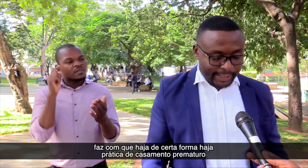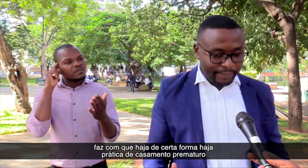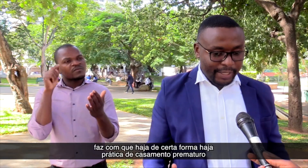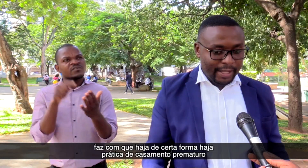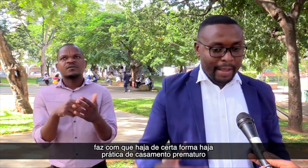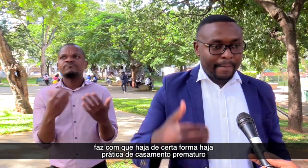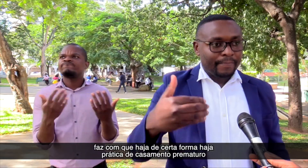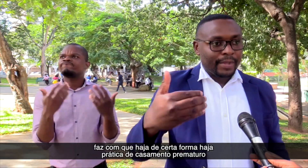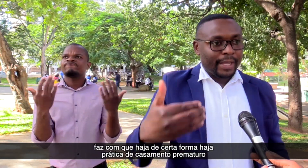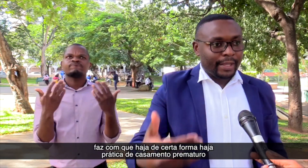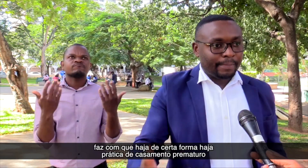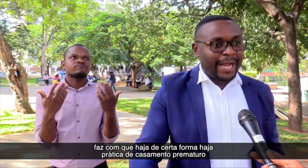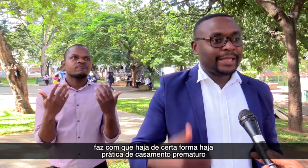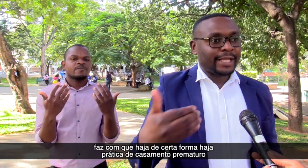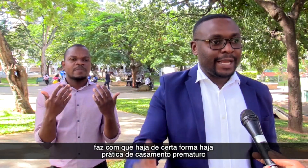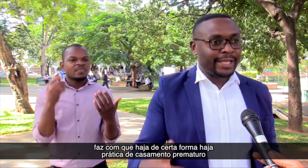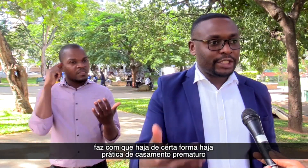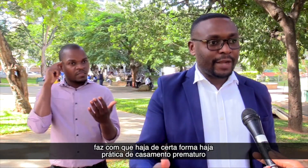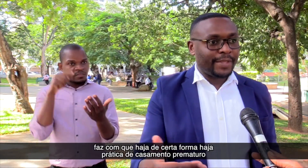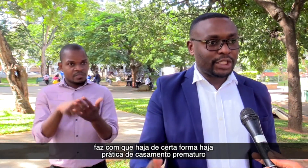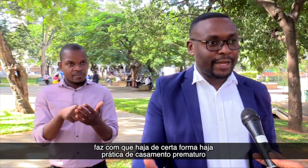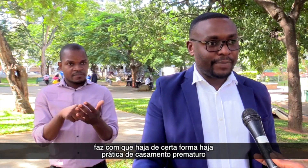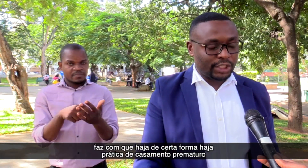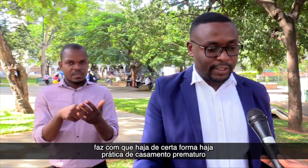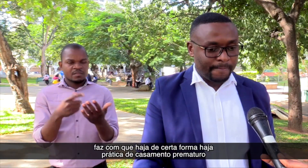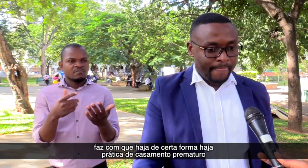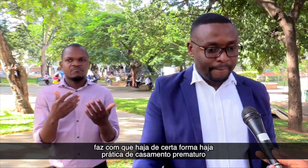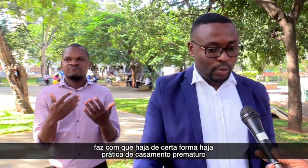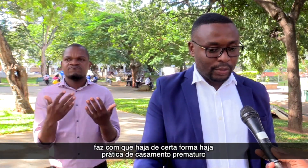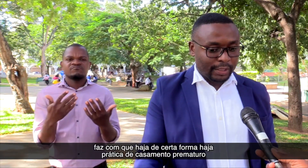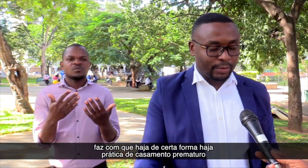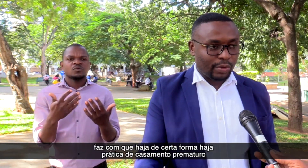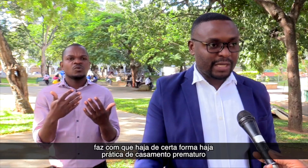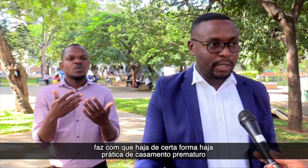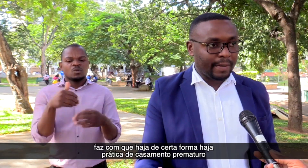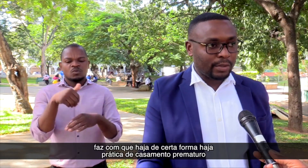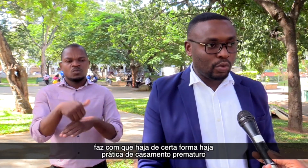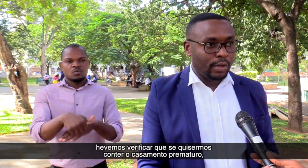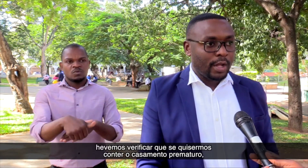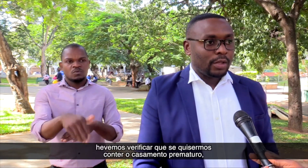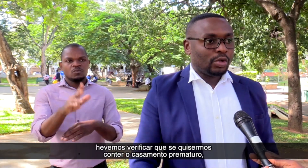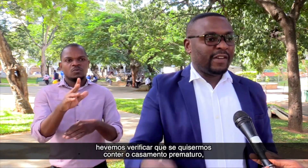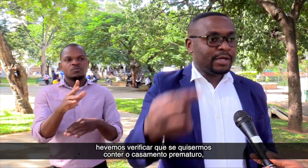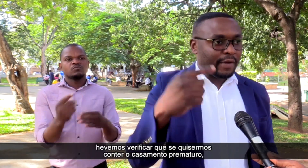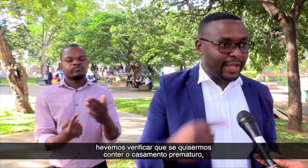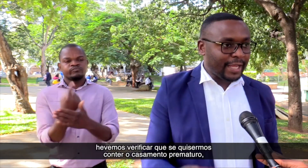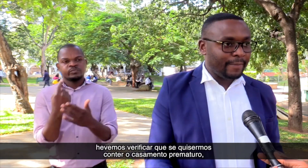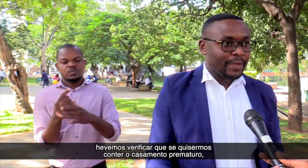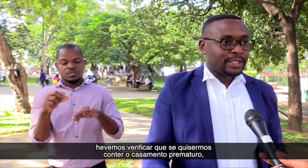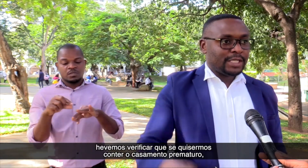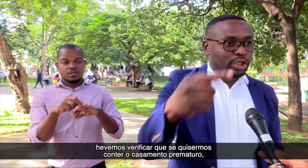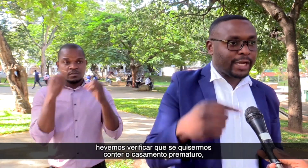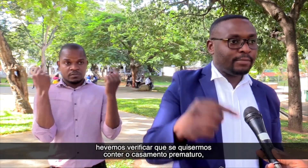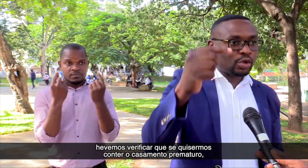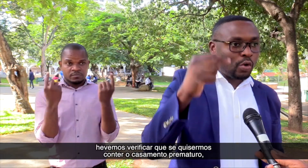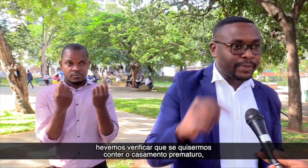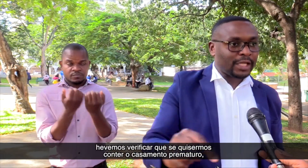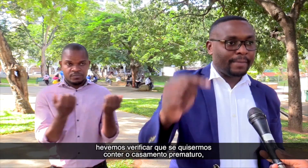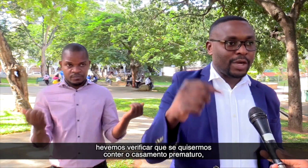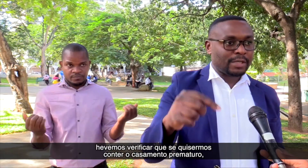ser traduzidos ou transformados em mecanismos de contenção dessa mesma prática. Quer dizer que se